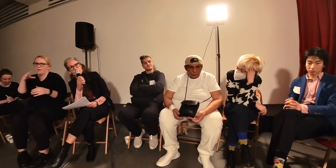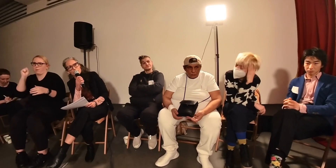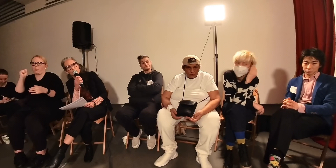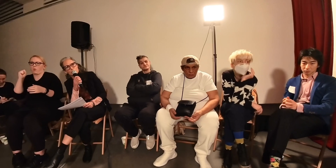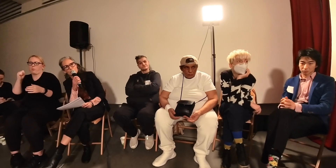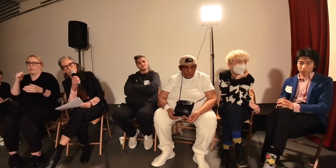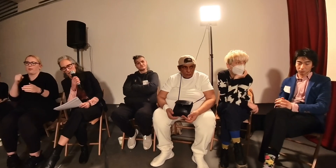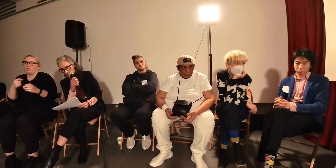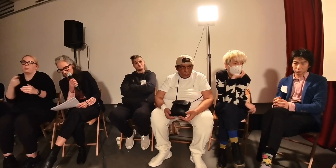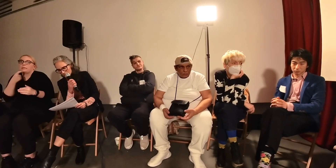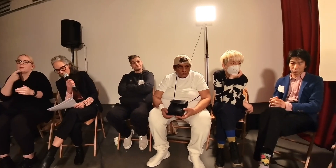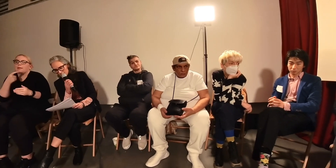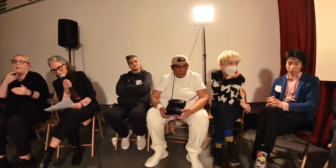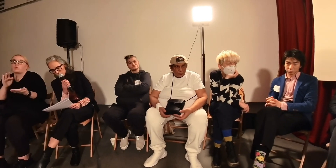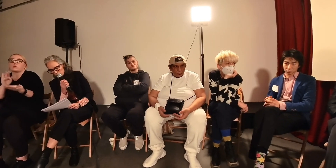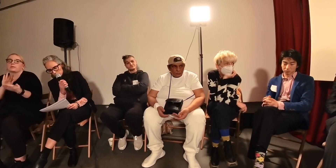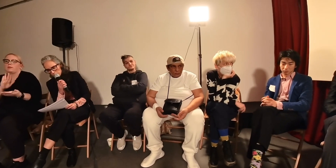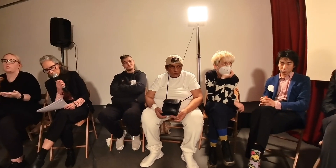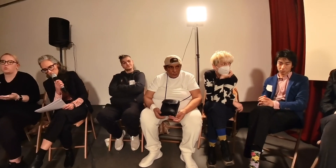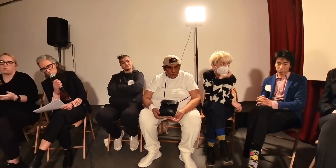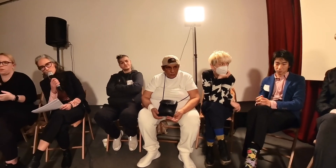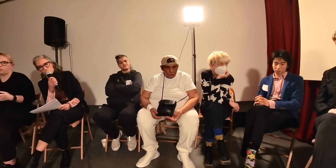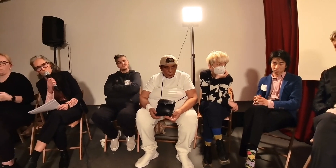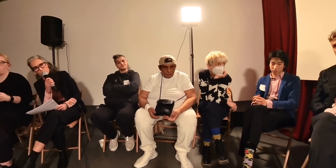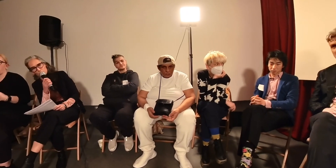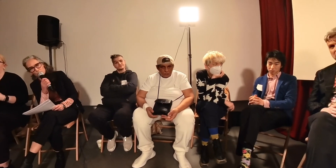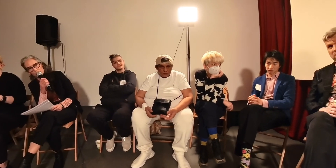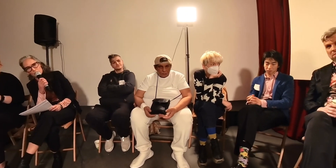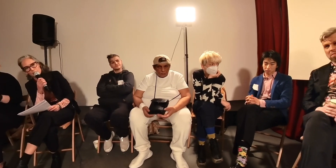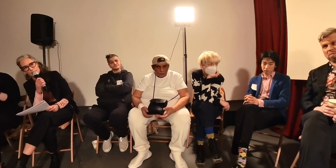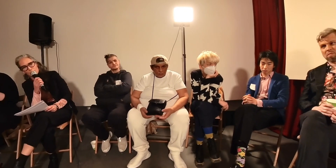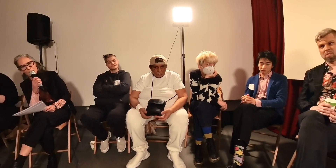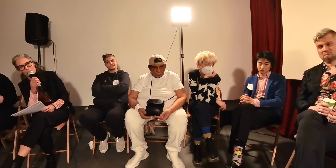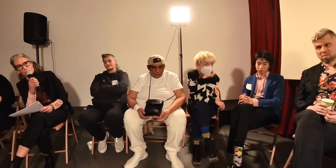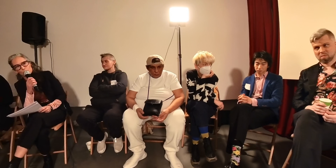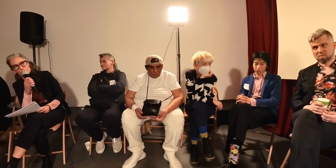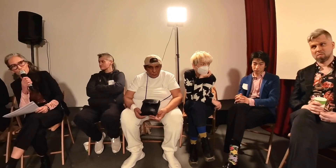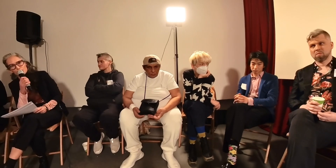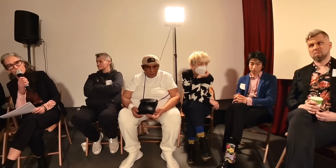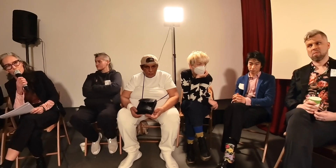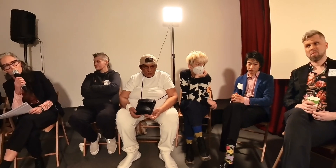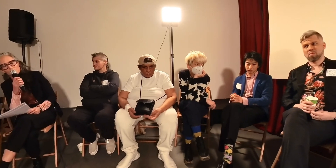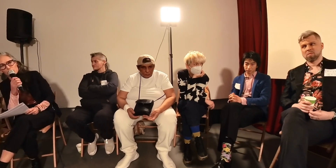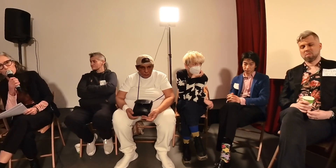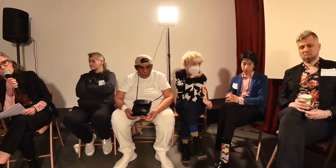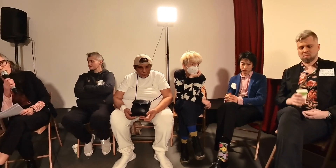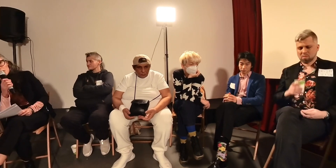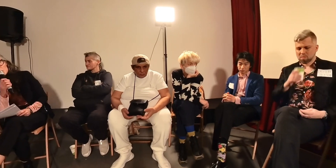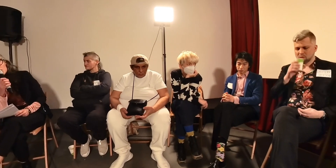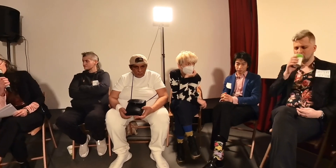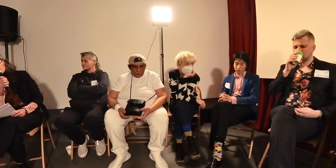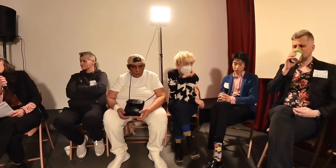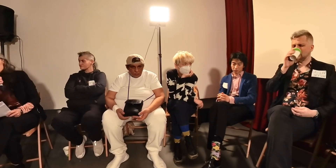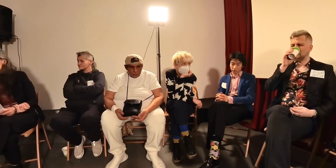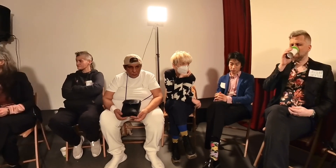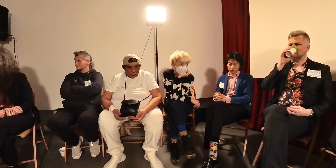se vyvíjelo. A co jsem ještě chtěla ocenit, teda je právě to, že se mi na tvojí práci